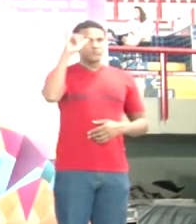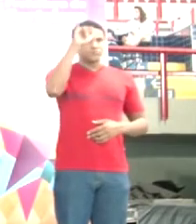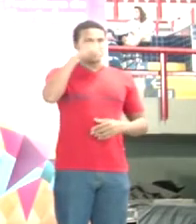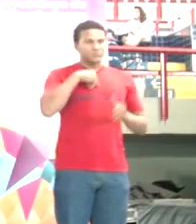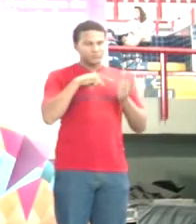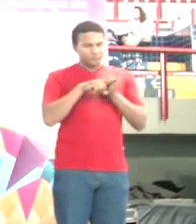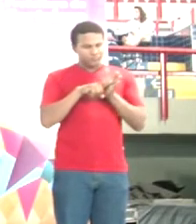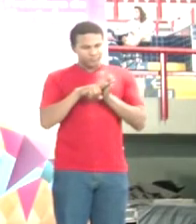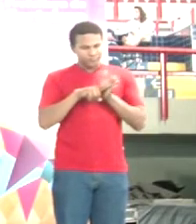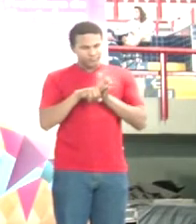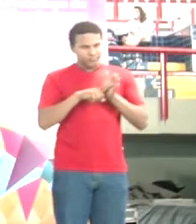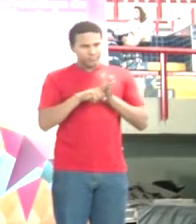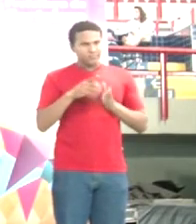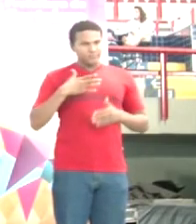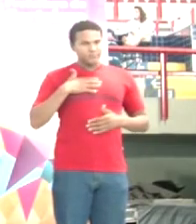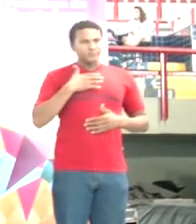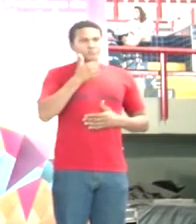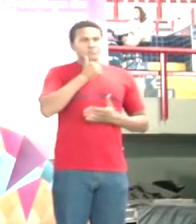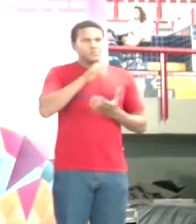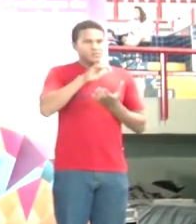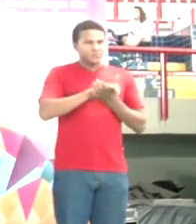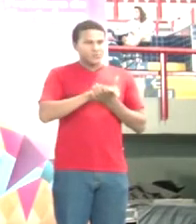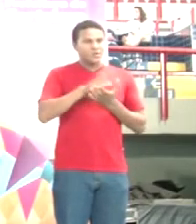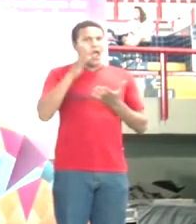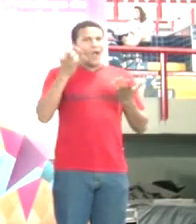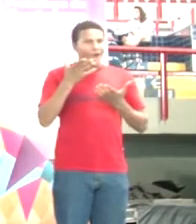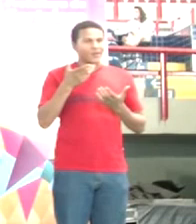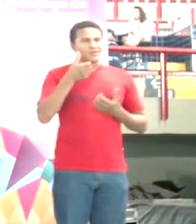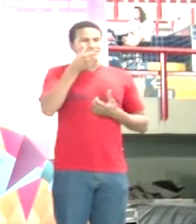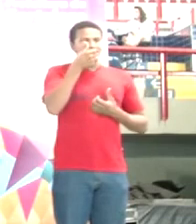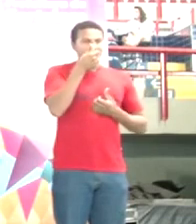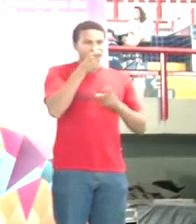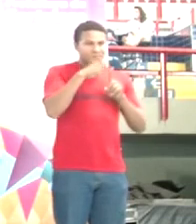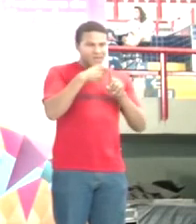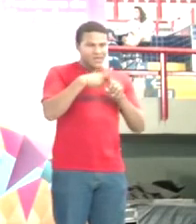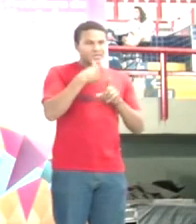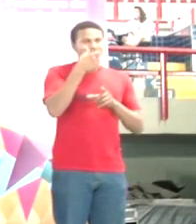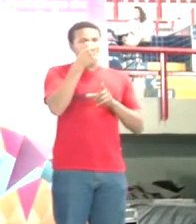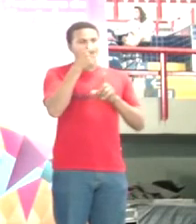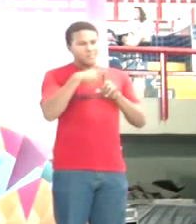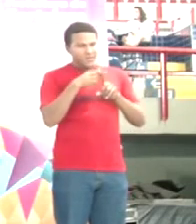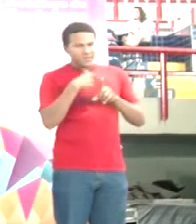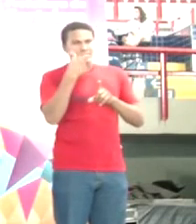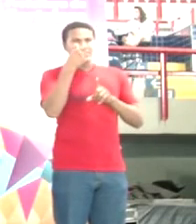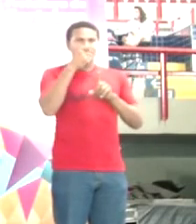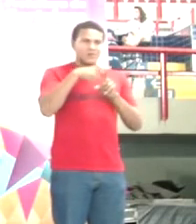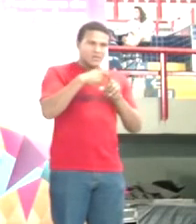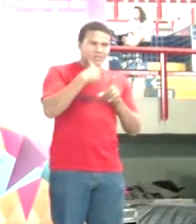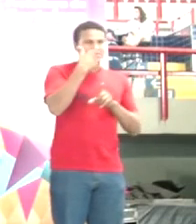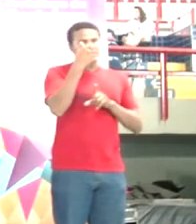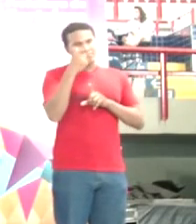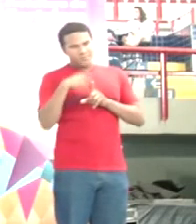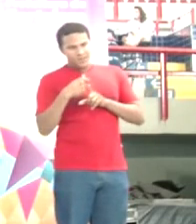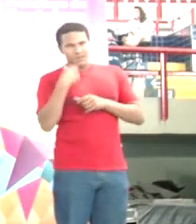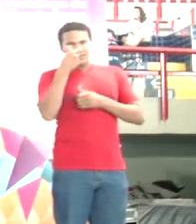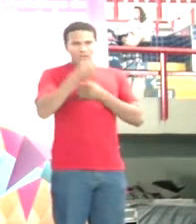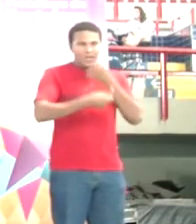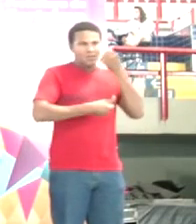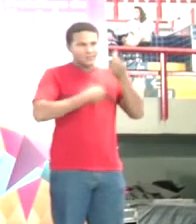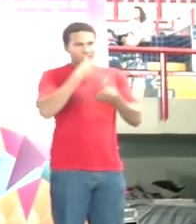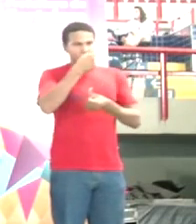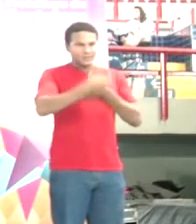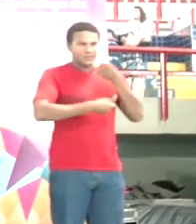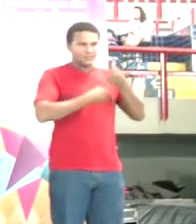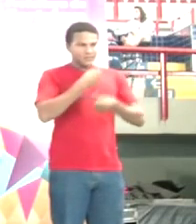da minha esposa. Graças a Deus agora a gente está indo só de 6 em 6 meses, certo? Vou ficar ausente por outro final de semana, não vou estar com vocês,